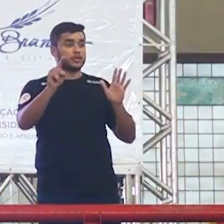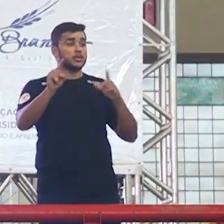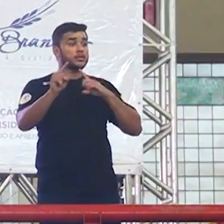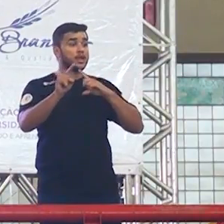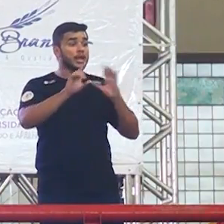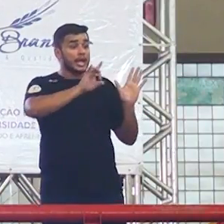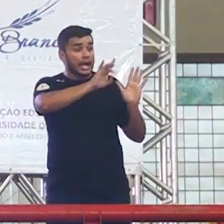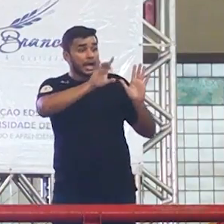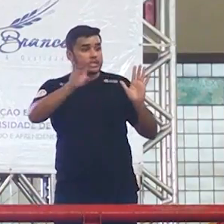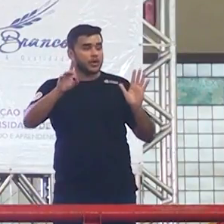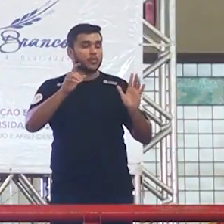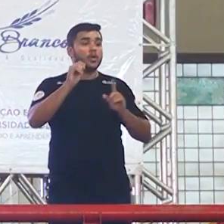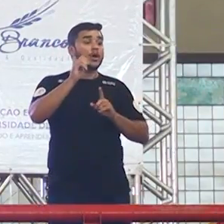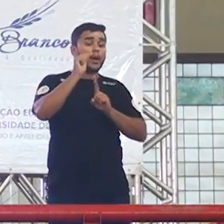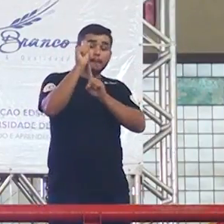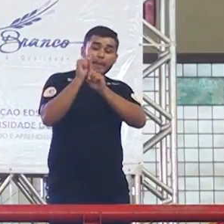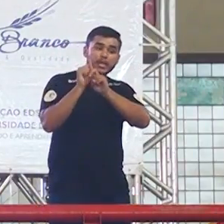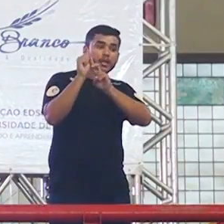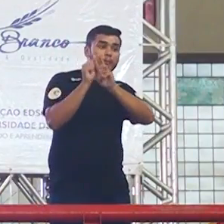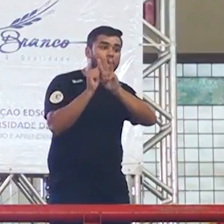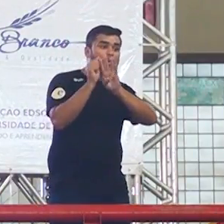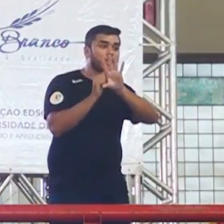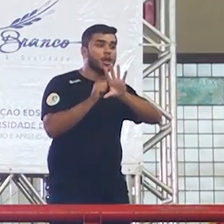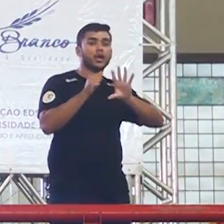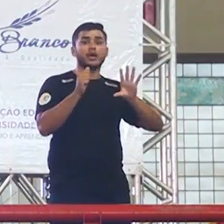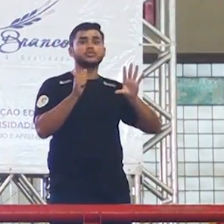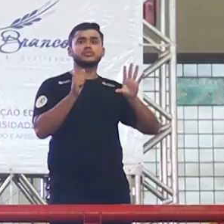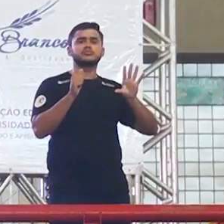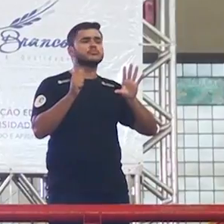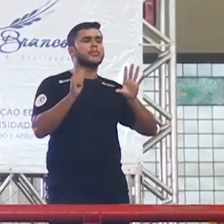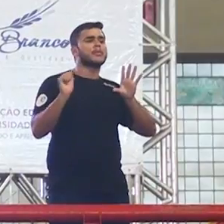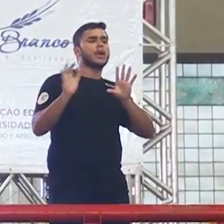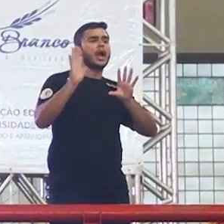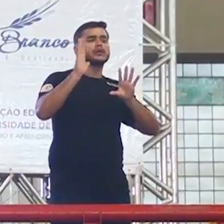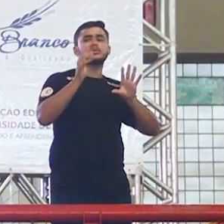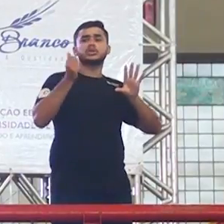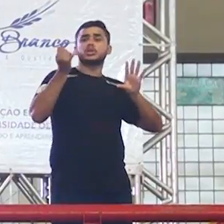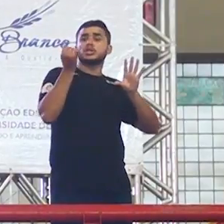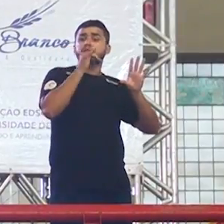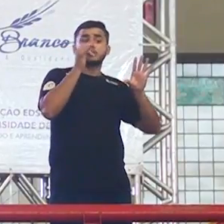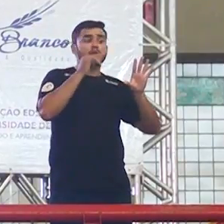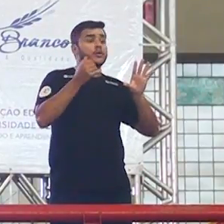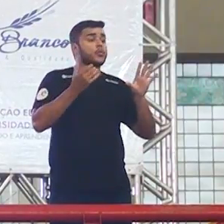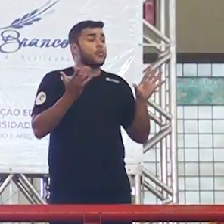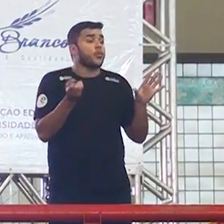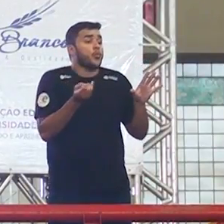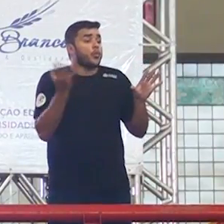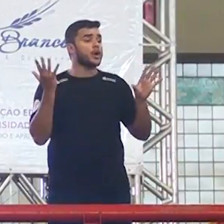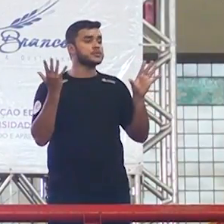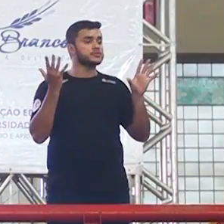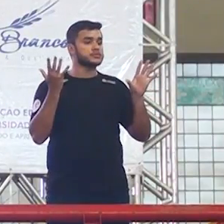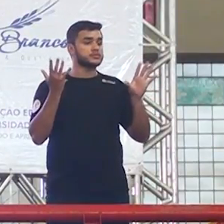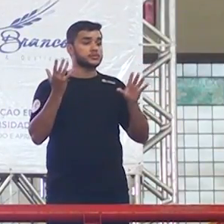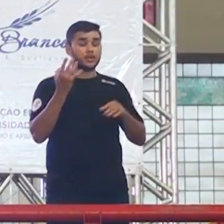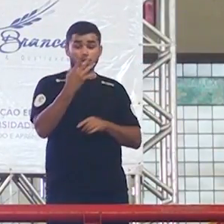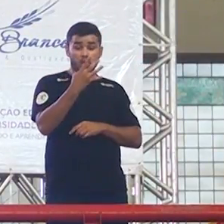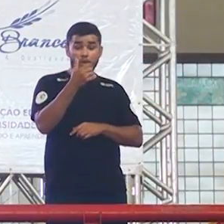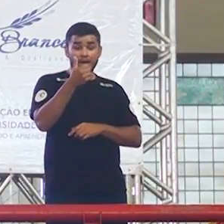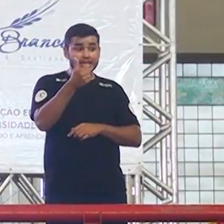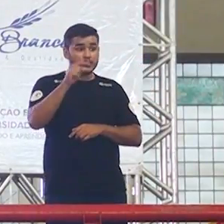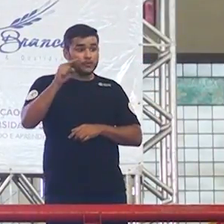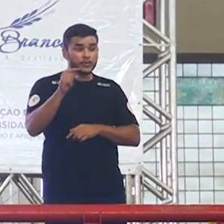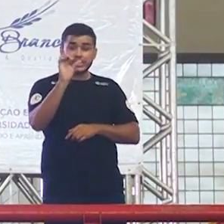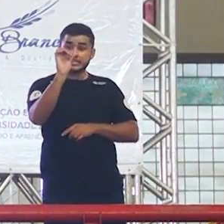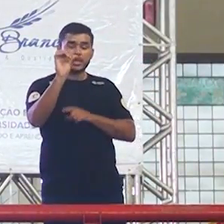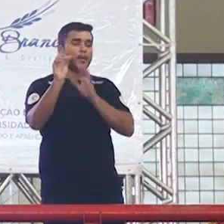Quilowatt-hora por mês. Isso é a quantidade de energia que esse aparelho vai consumir em um